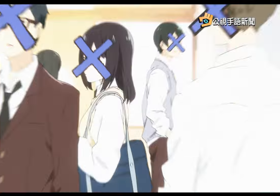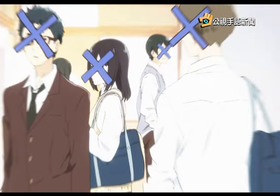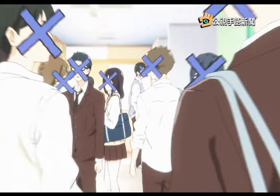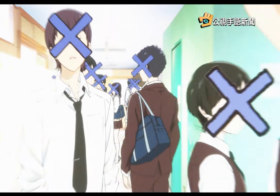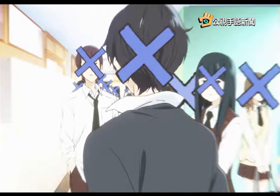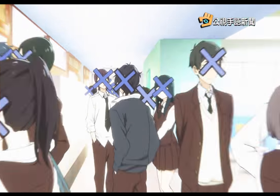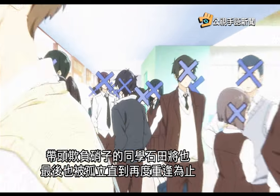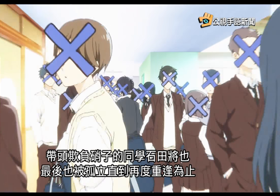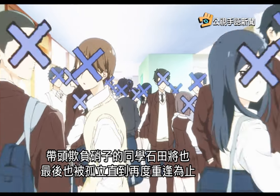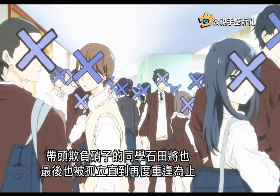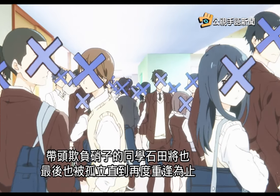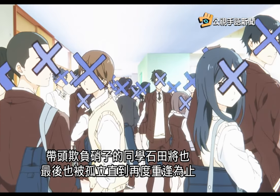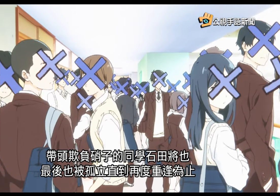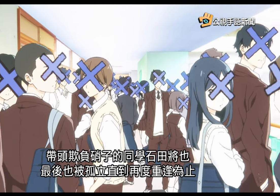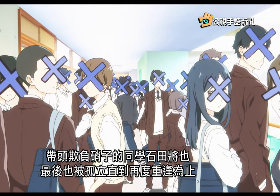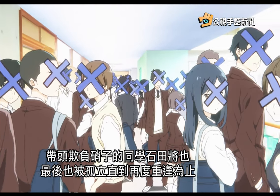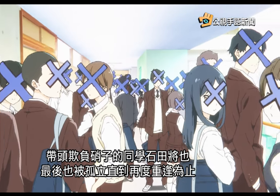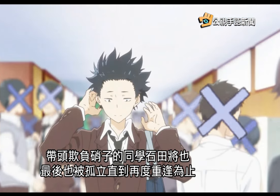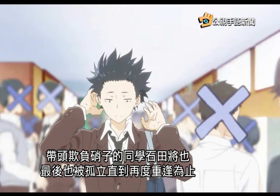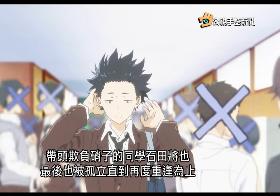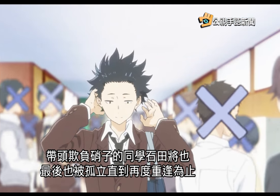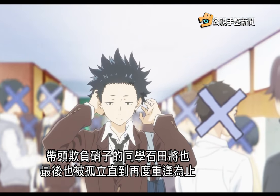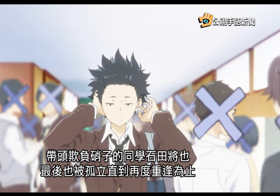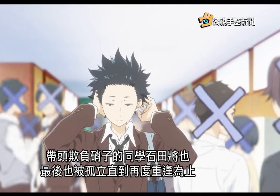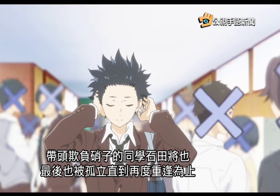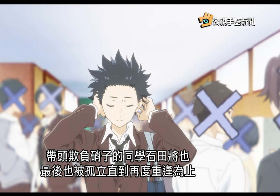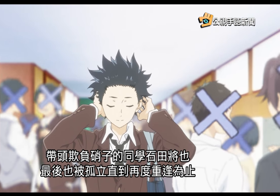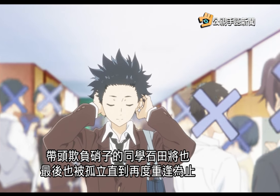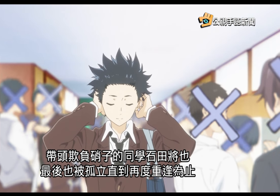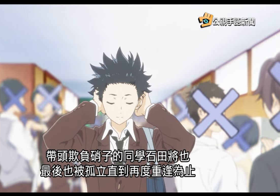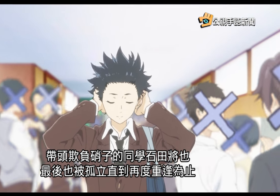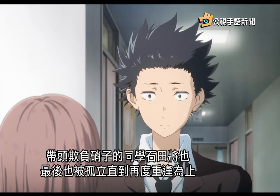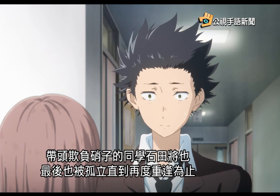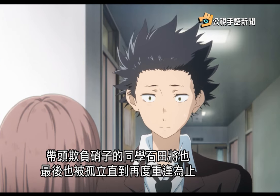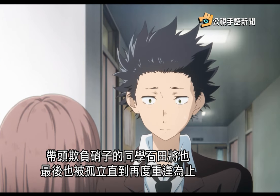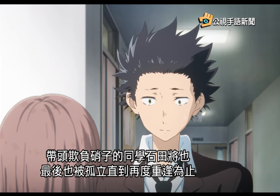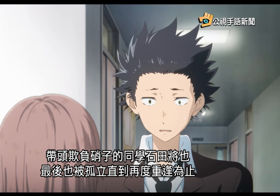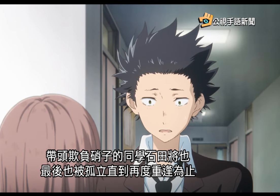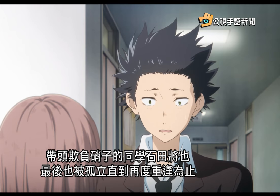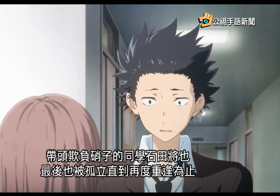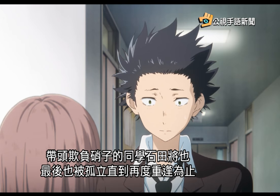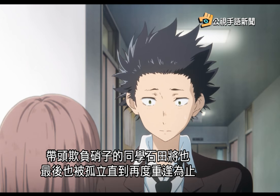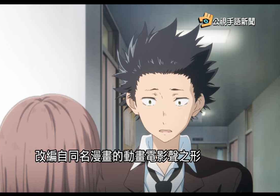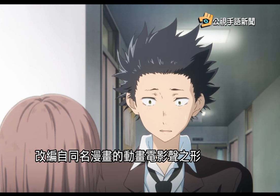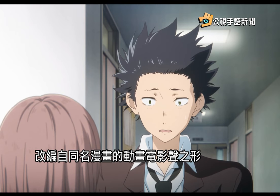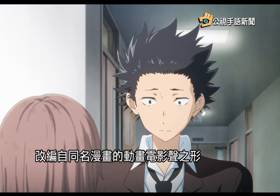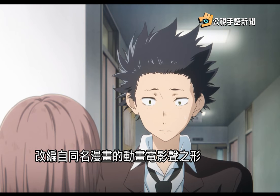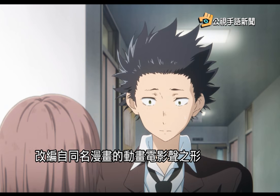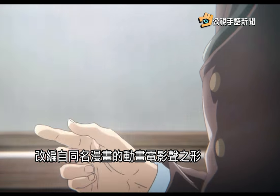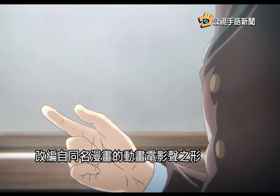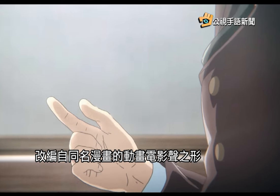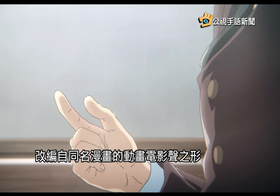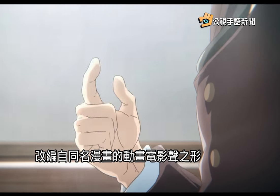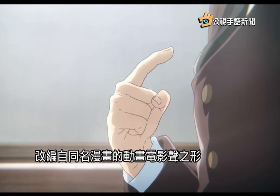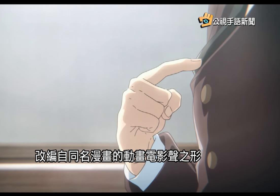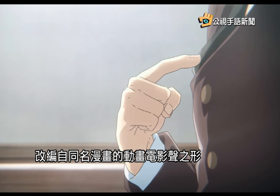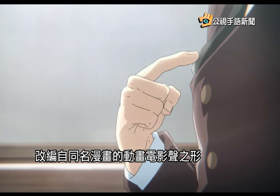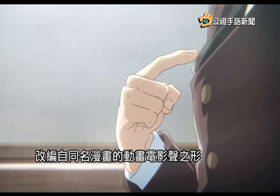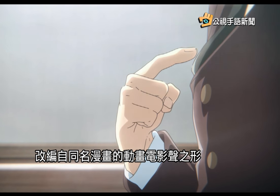带头欺负硝子的同学石田将也，最后也被孤立，直到再度重逢为止。改编自同名漫画的动画电影《生之行》，不但描